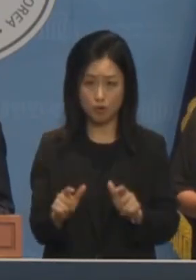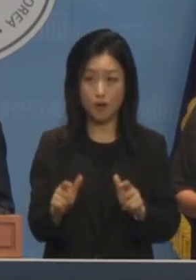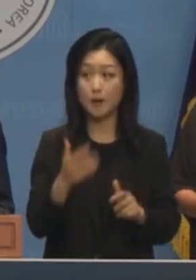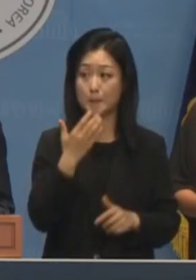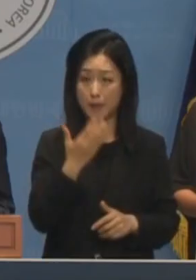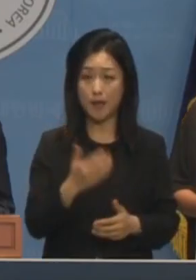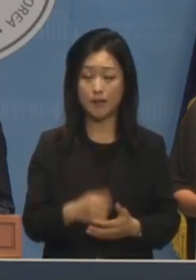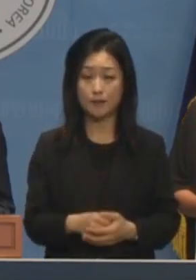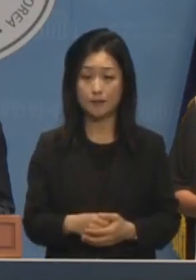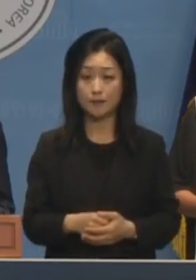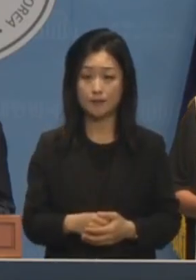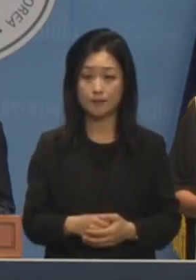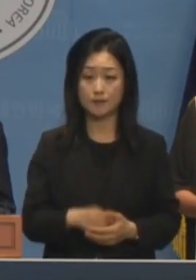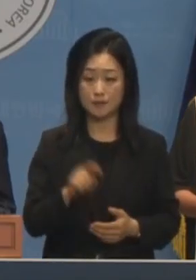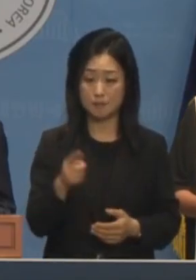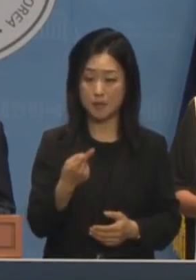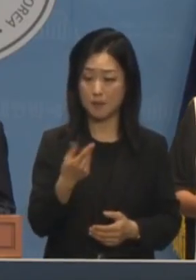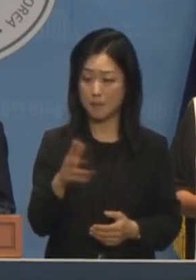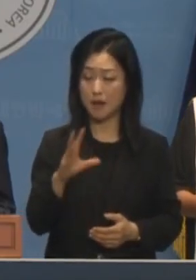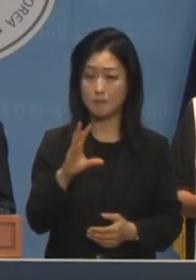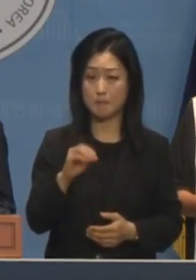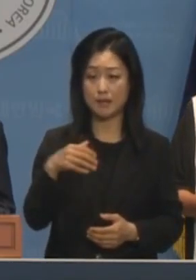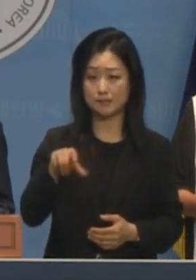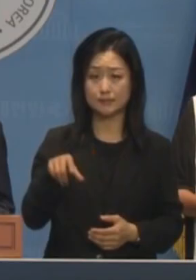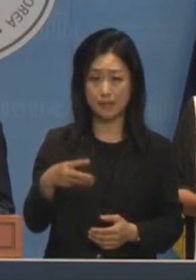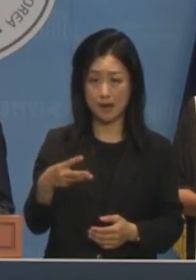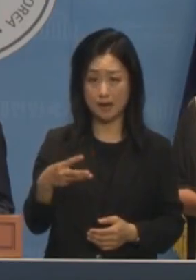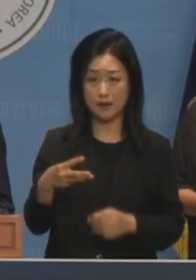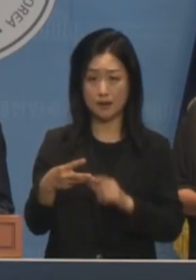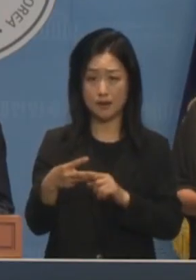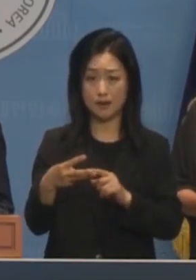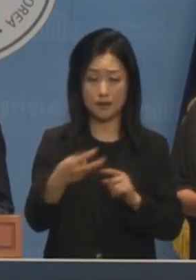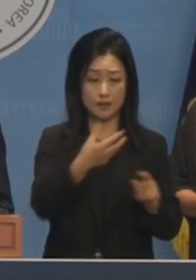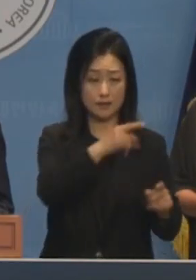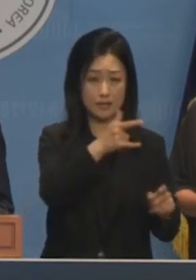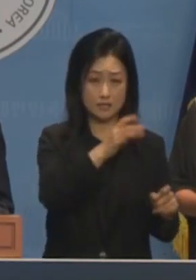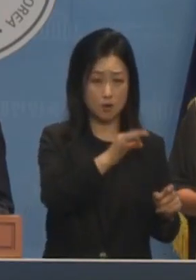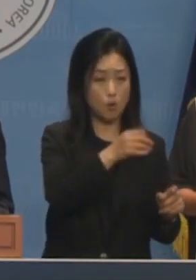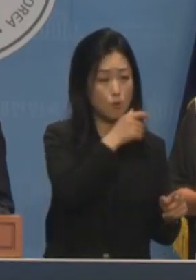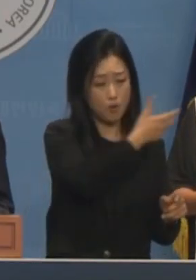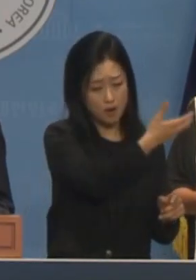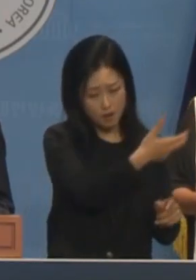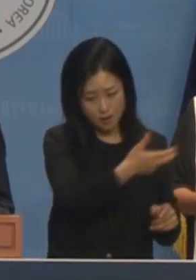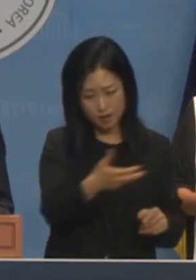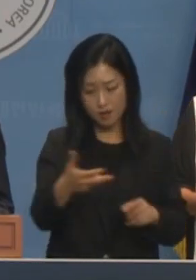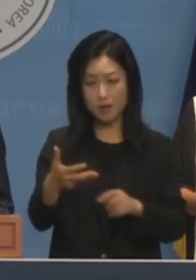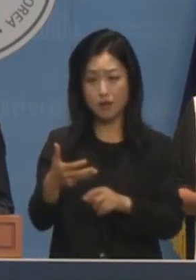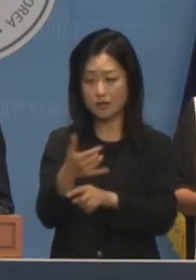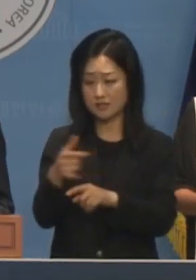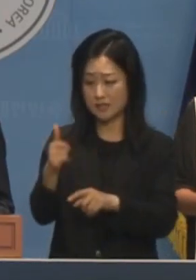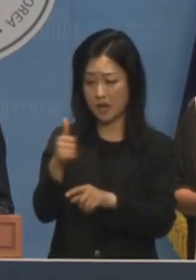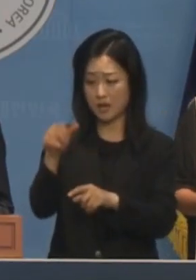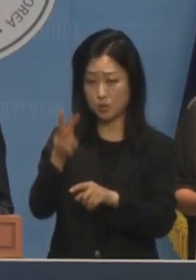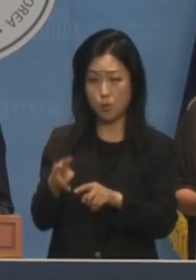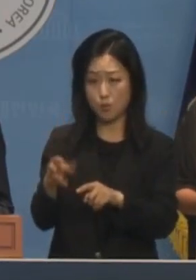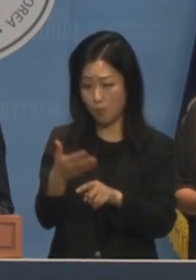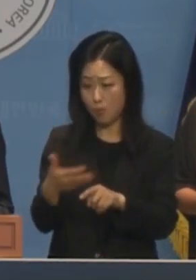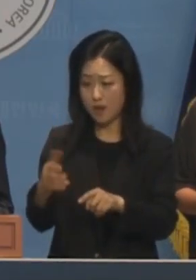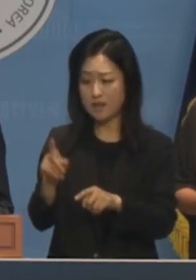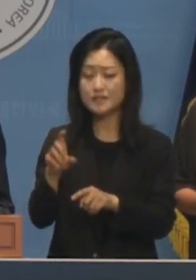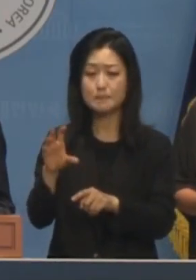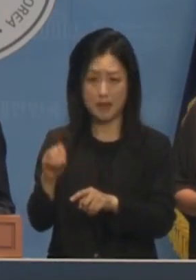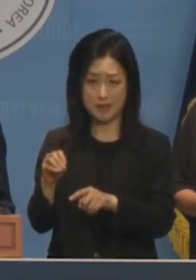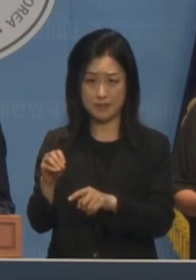108만 셀 녹조가 대청호로부터 흘러 내려와 세종보 인근에서는 10만